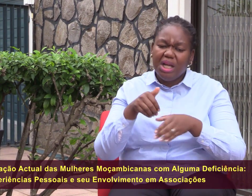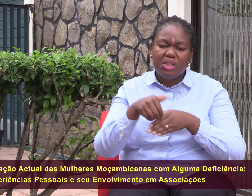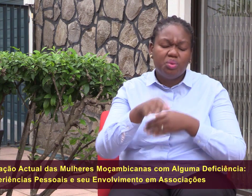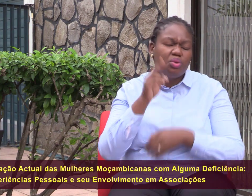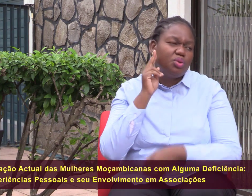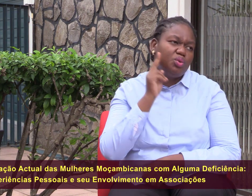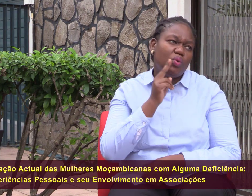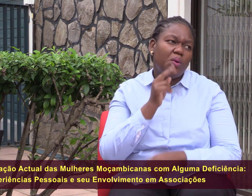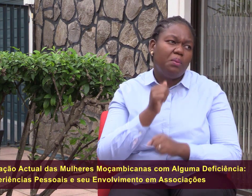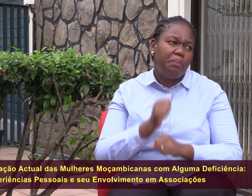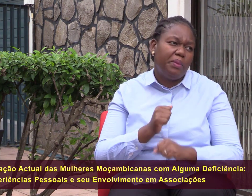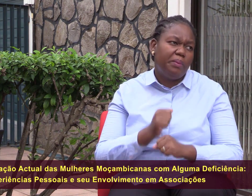que é para conseguir